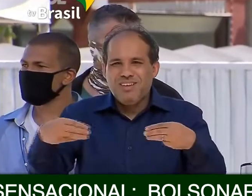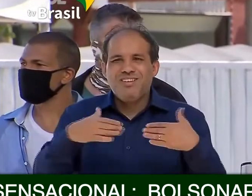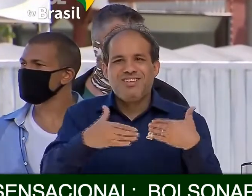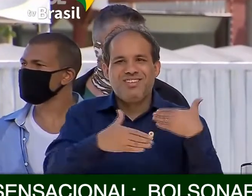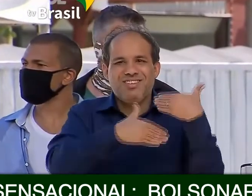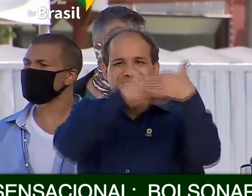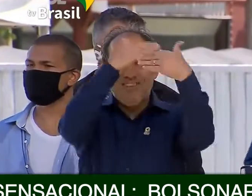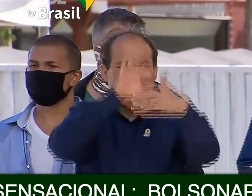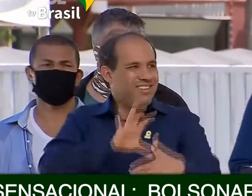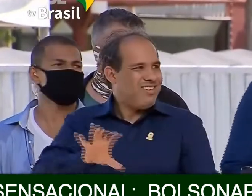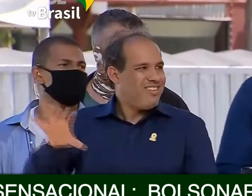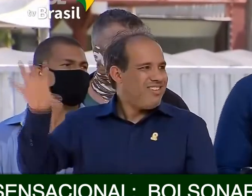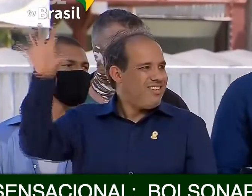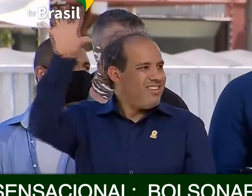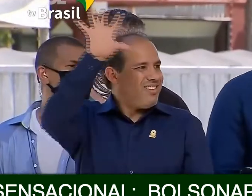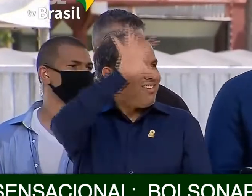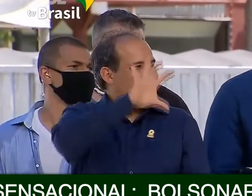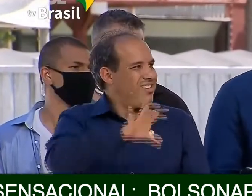Regional.